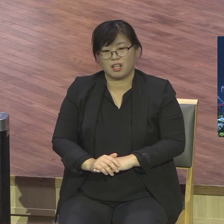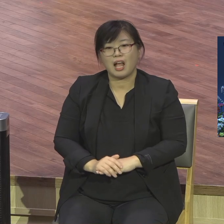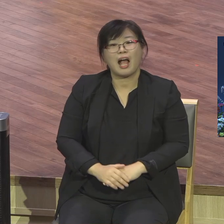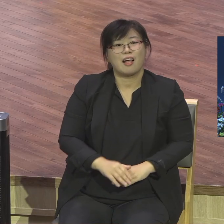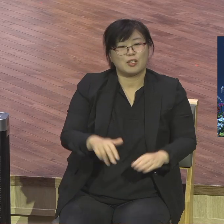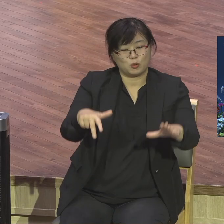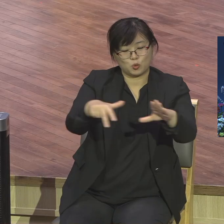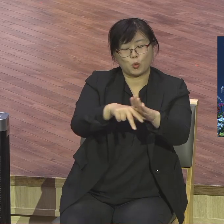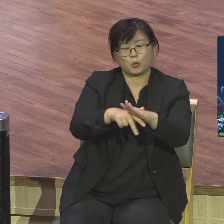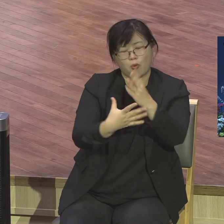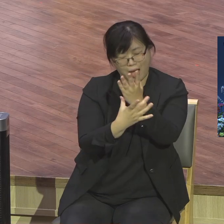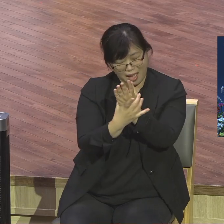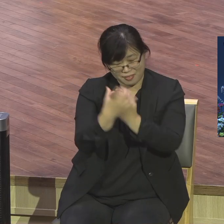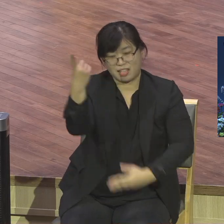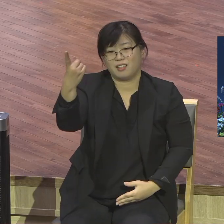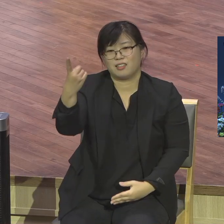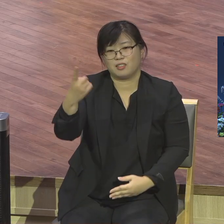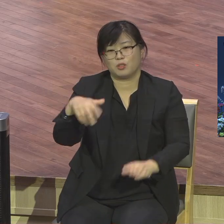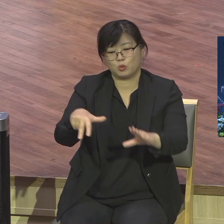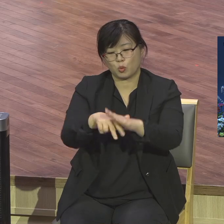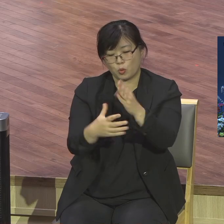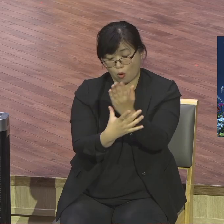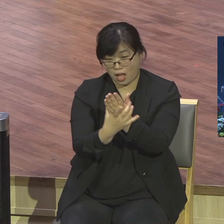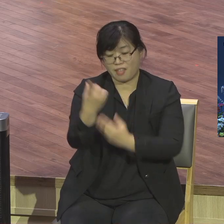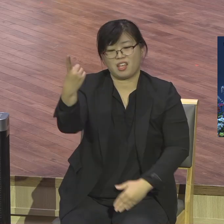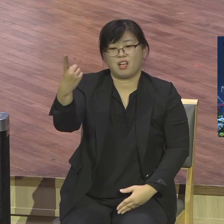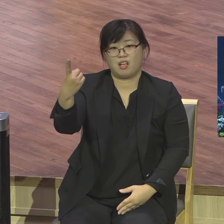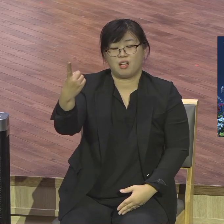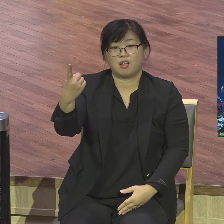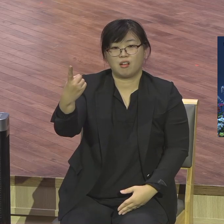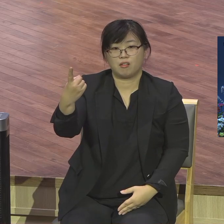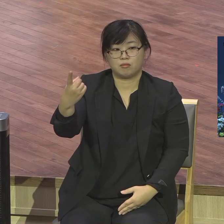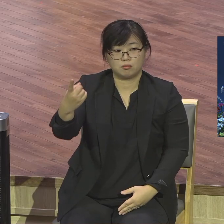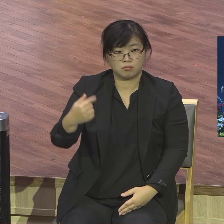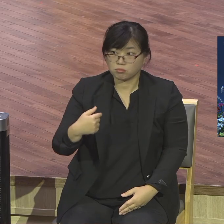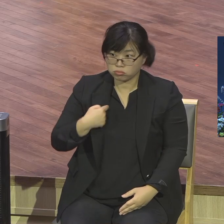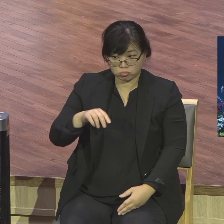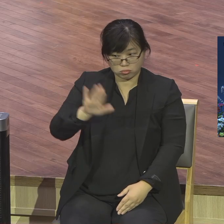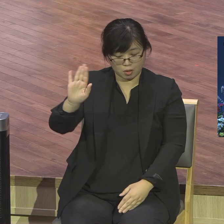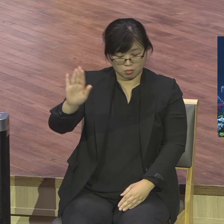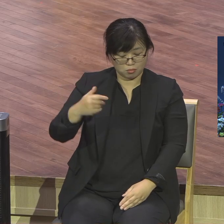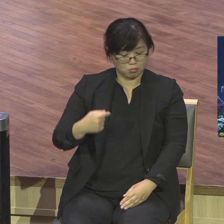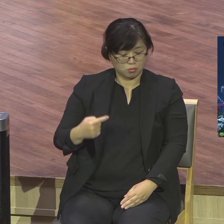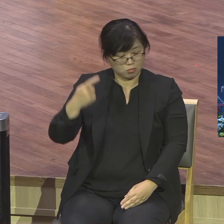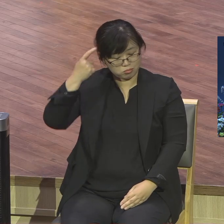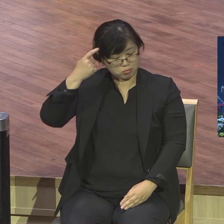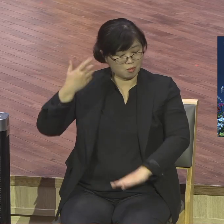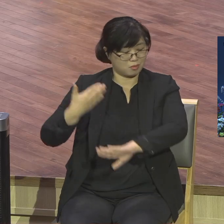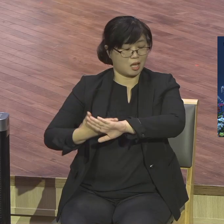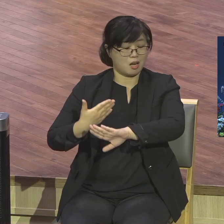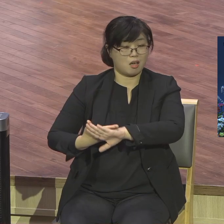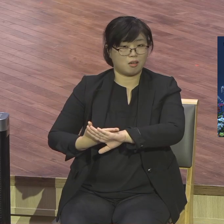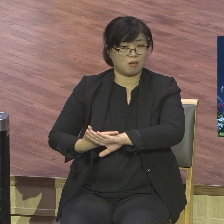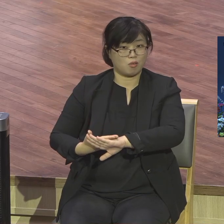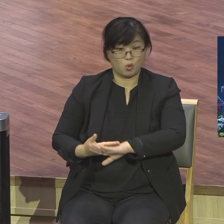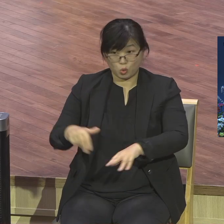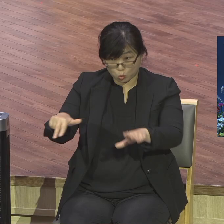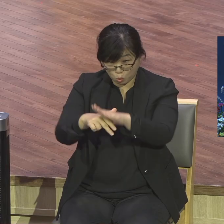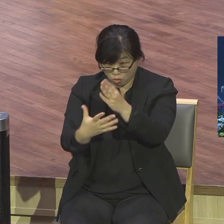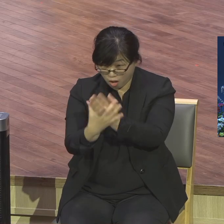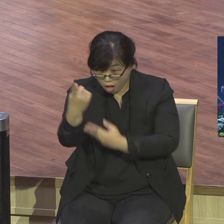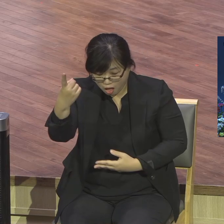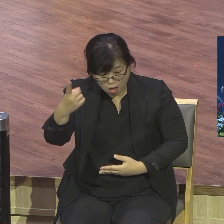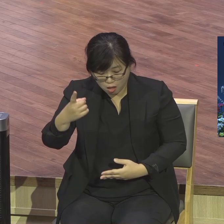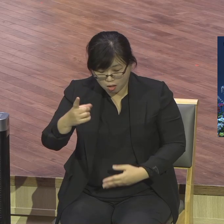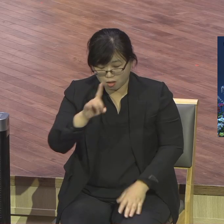이게 이 종교다원주의가 되어버렸어요. 이게 다 묘한 기독교 이 문화가 그렇게 형성돼요.